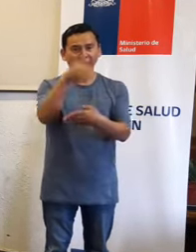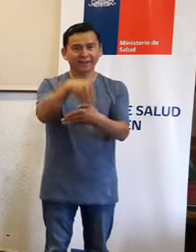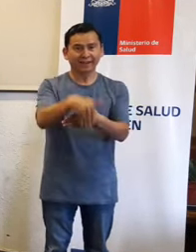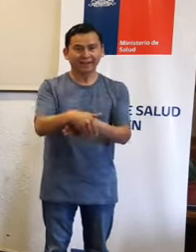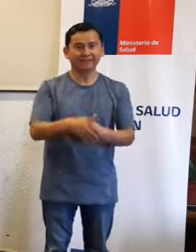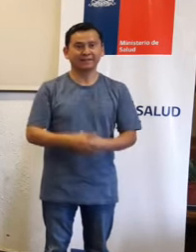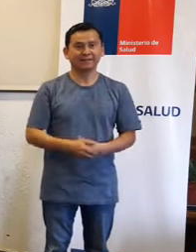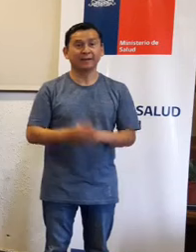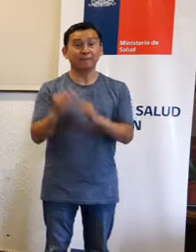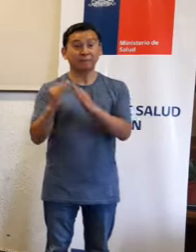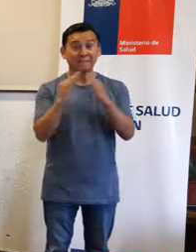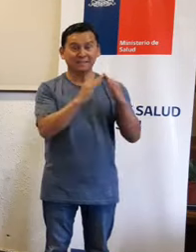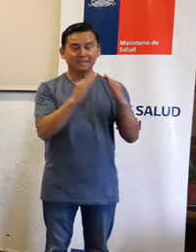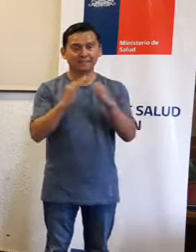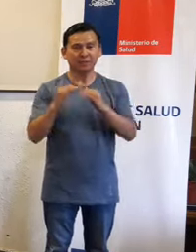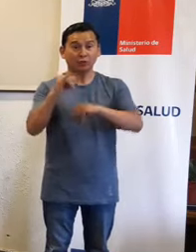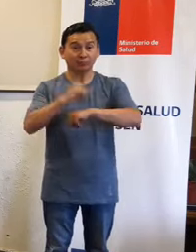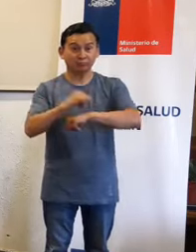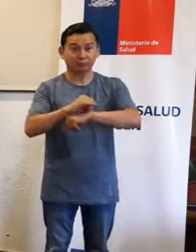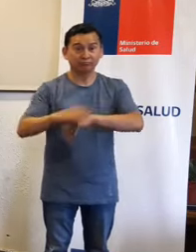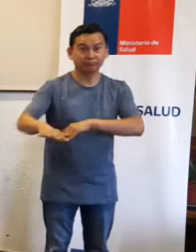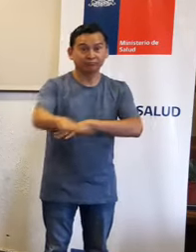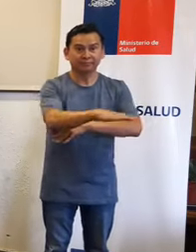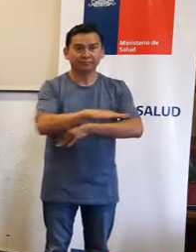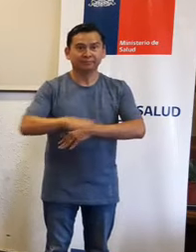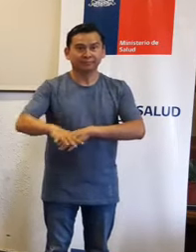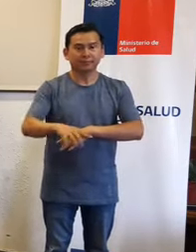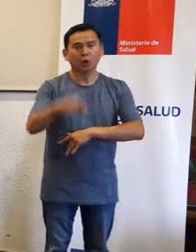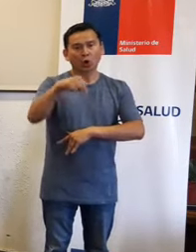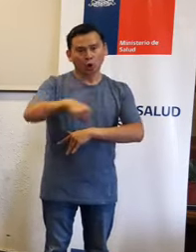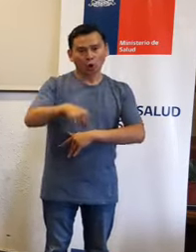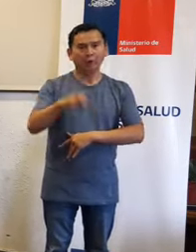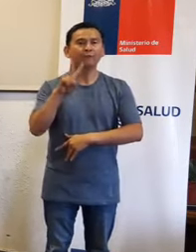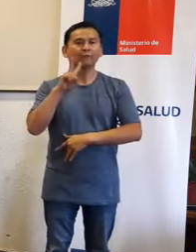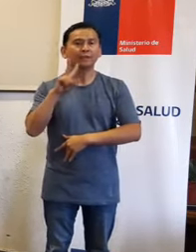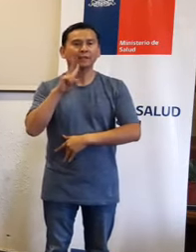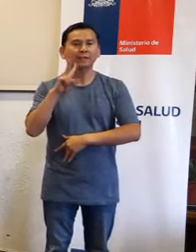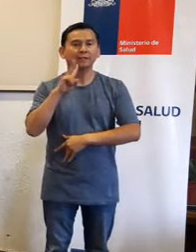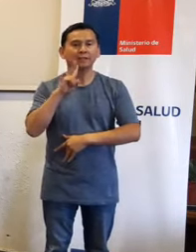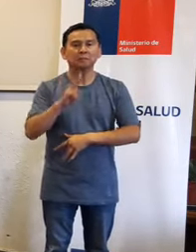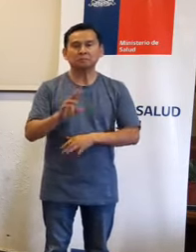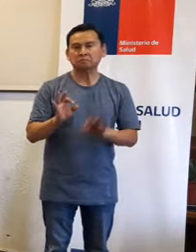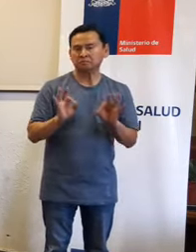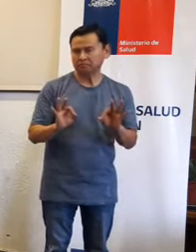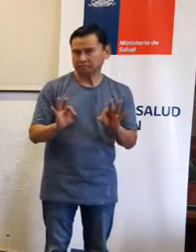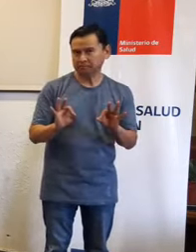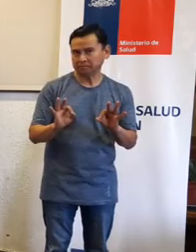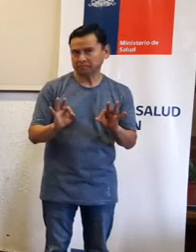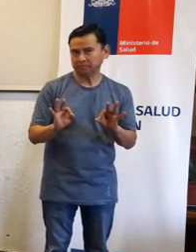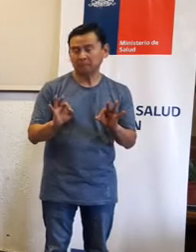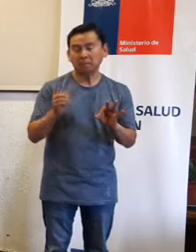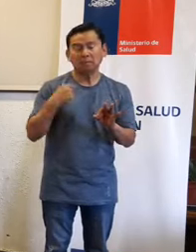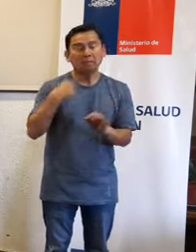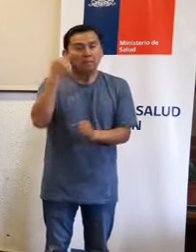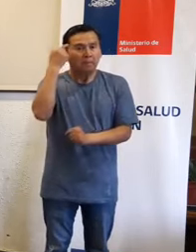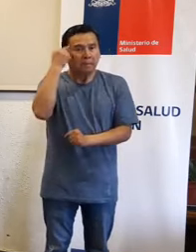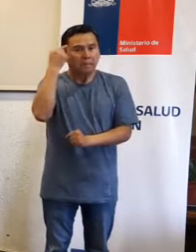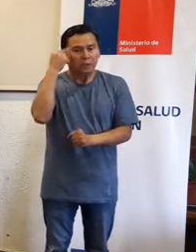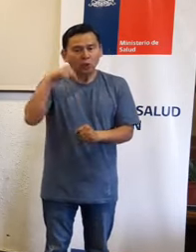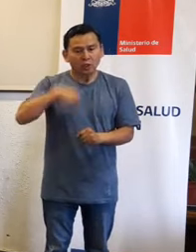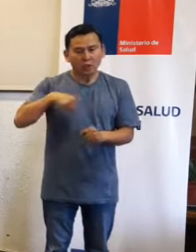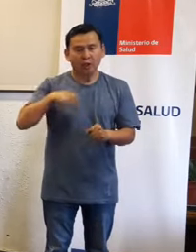tardes, vecinos, vecinas de la región de Aysén. Hoy día viernes, de manera excepcional, considerando que es un día